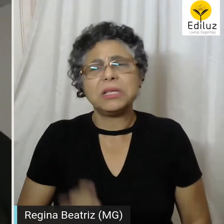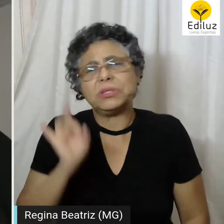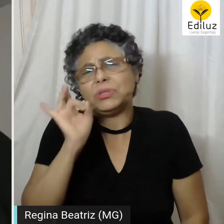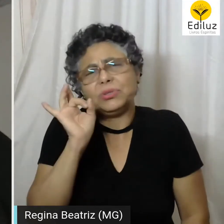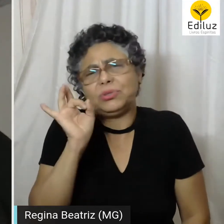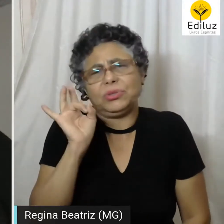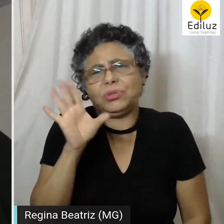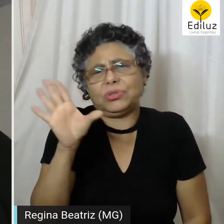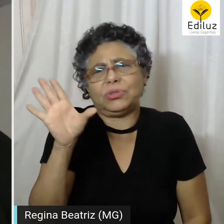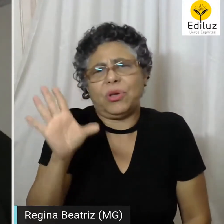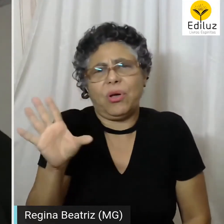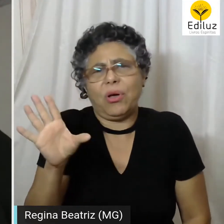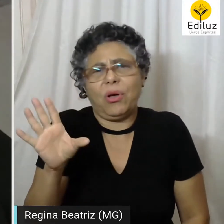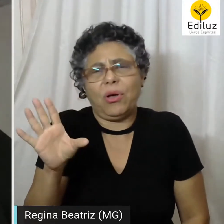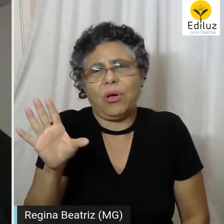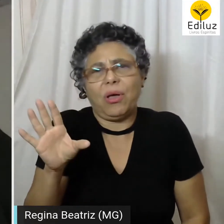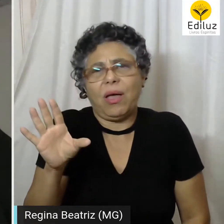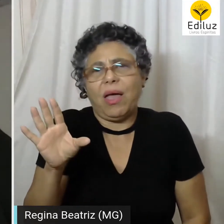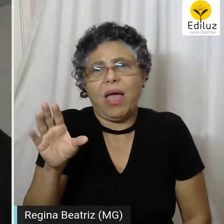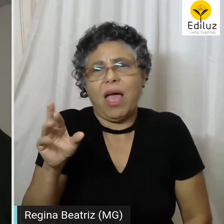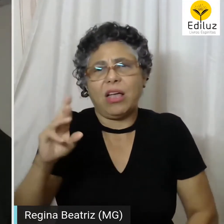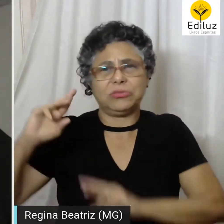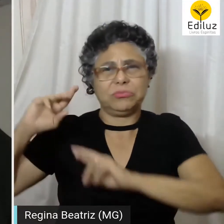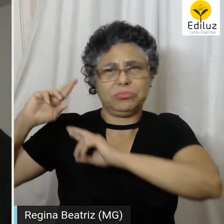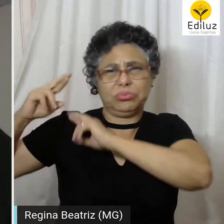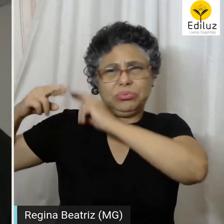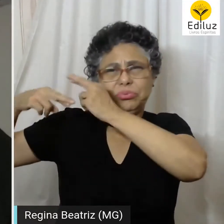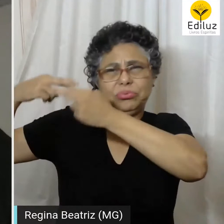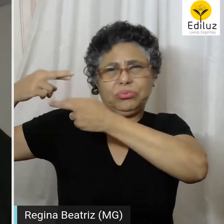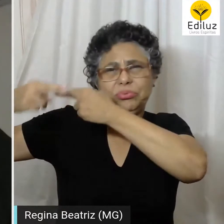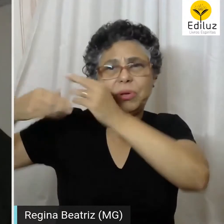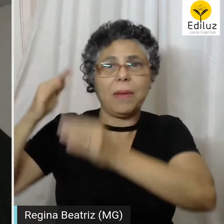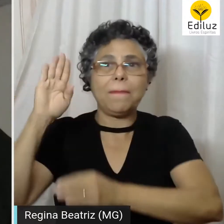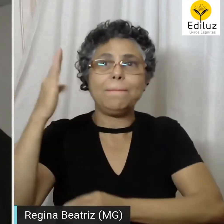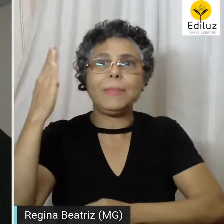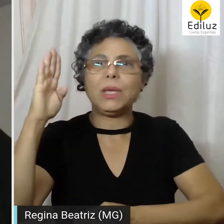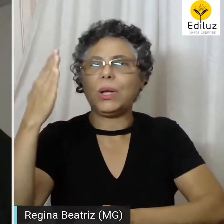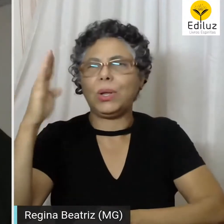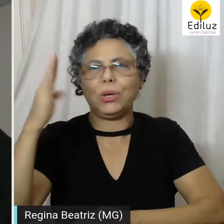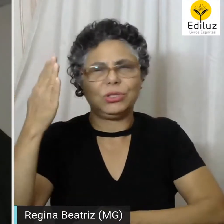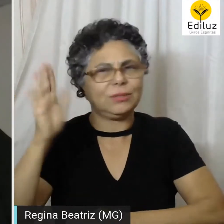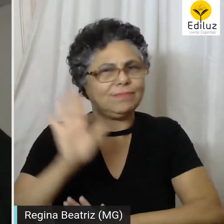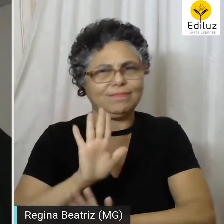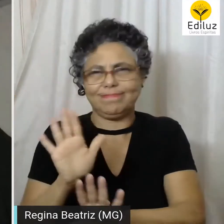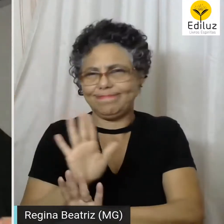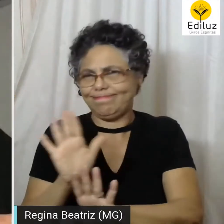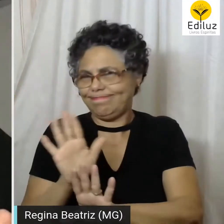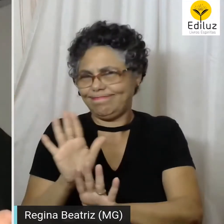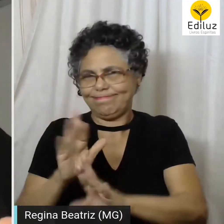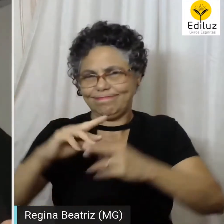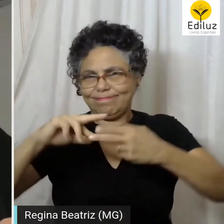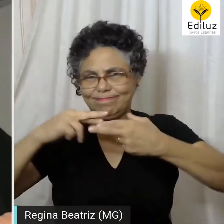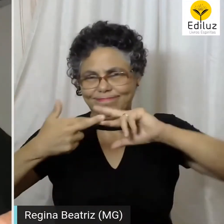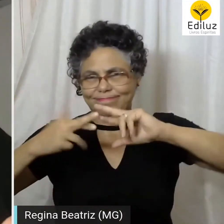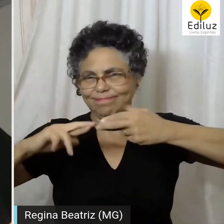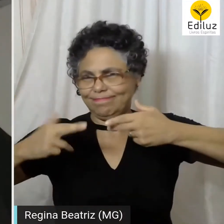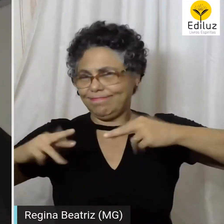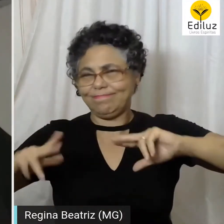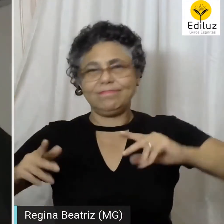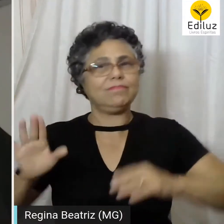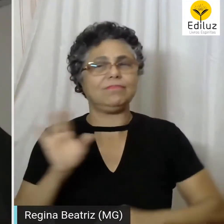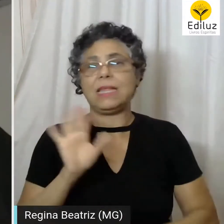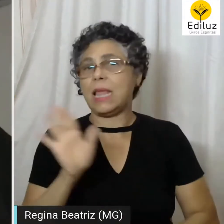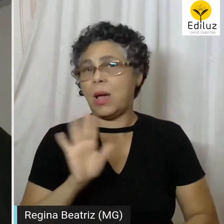apenas da geração biológica, né, do aspecto biológico, não é fruto